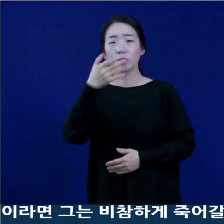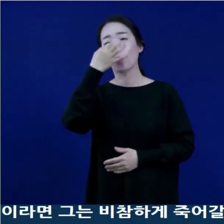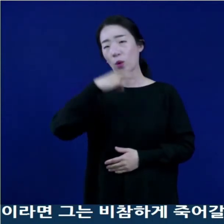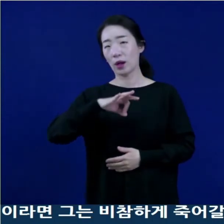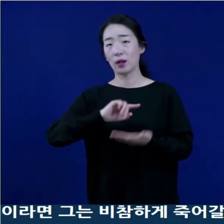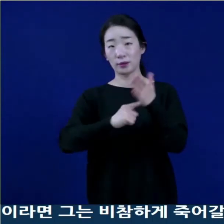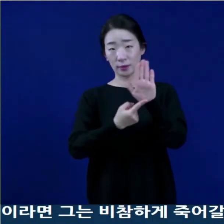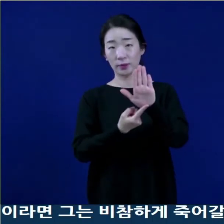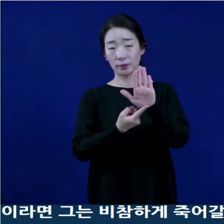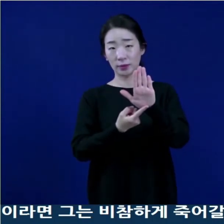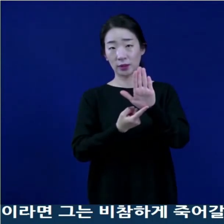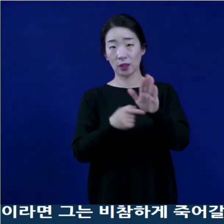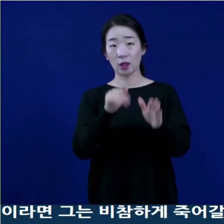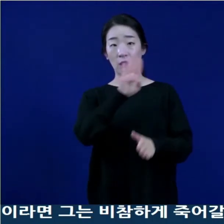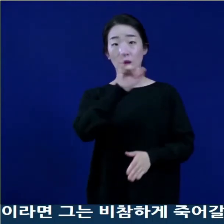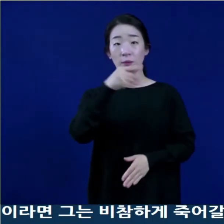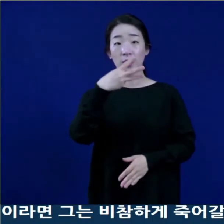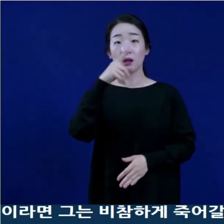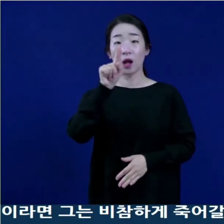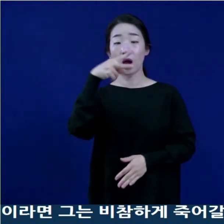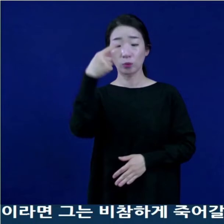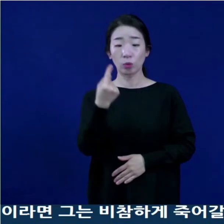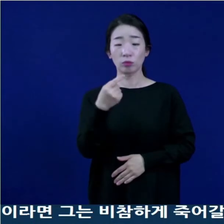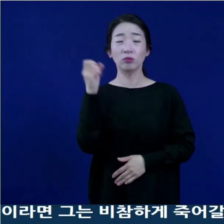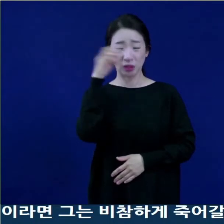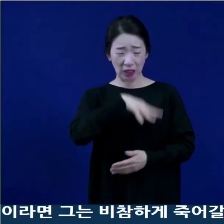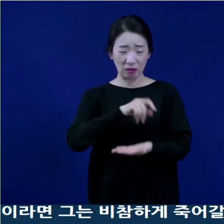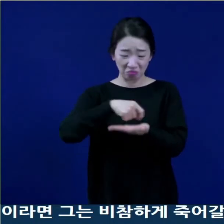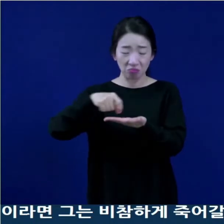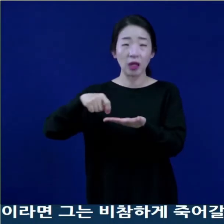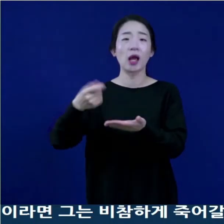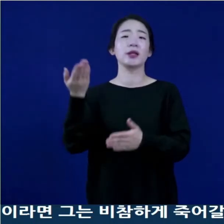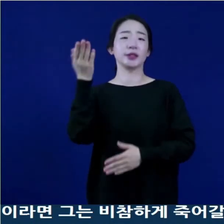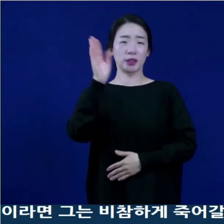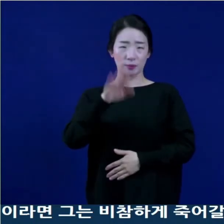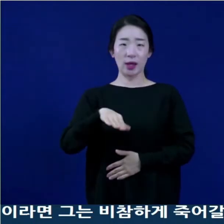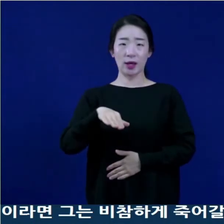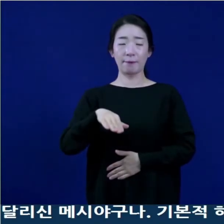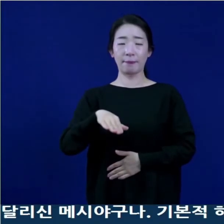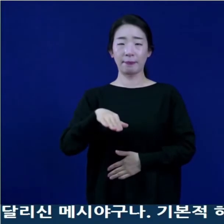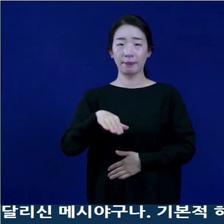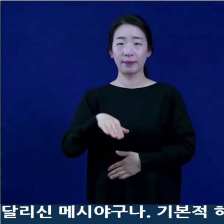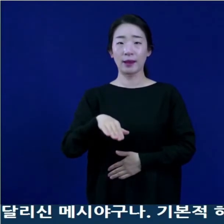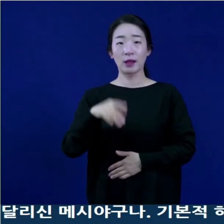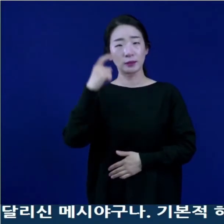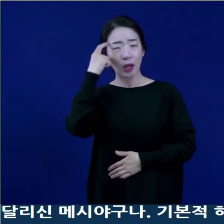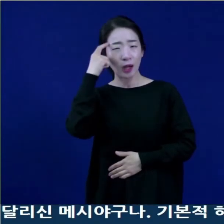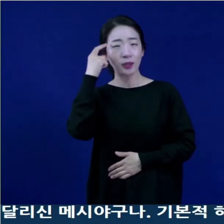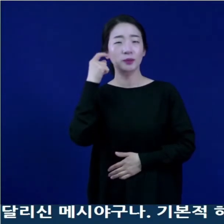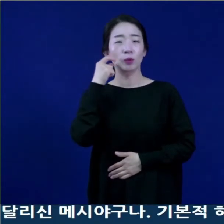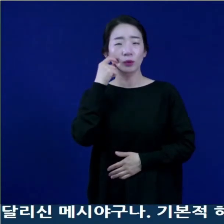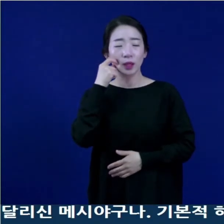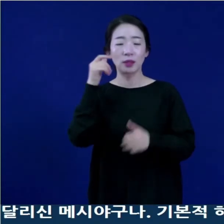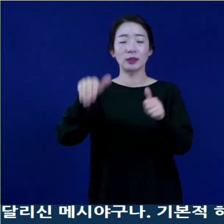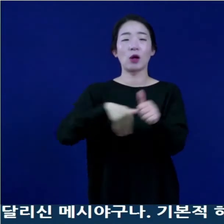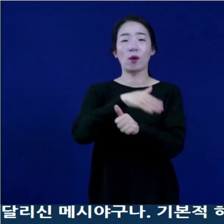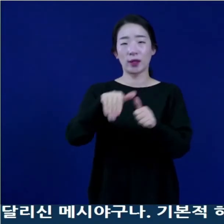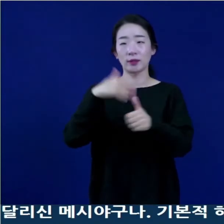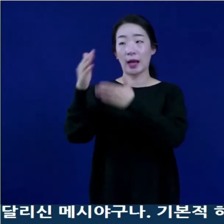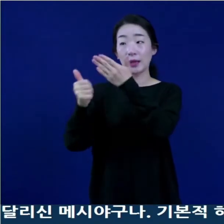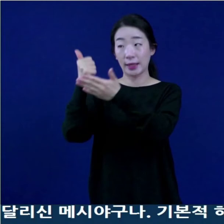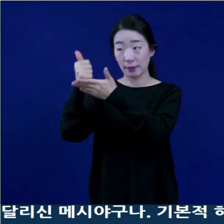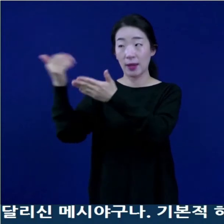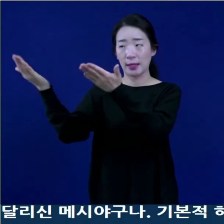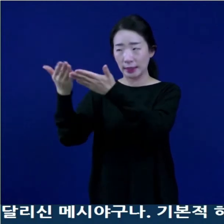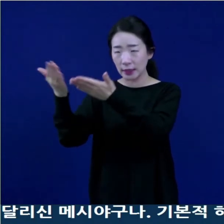빌라도가 모든 사실을 다 알고 쓴 것은 아니라 할지라도 그는 인식하지 못한 상태에서 하나님의 일을